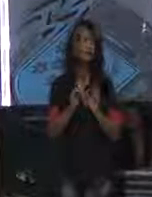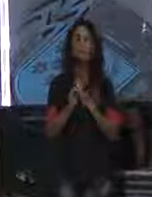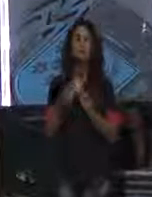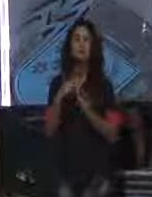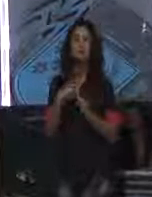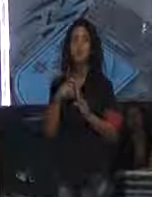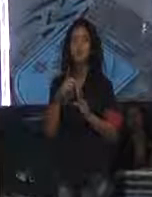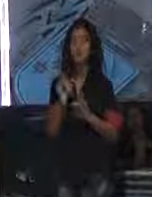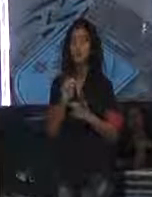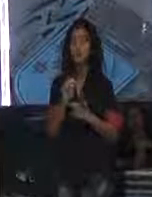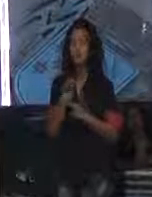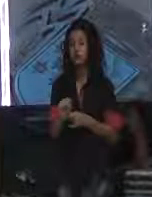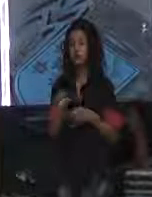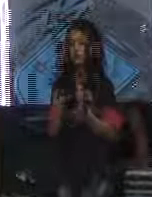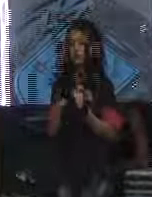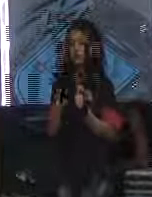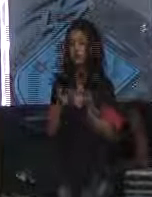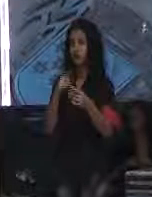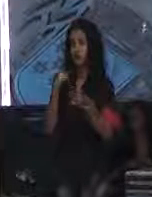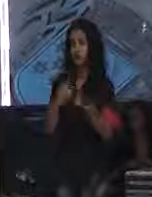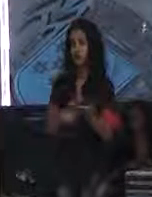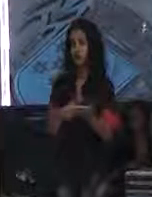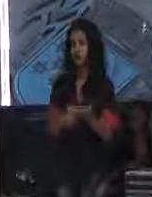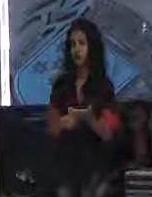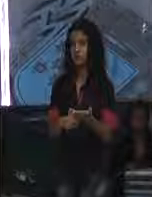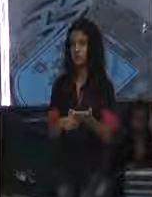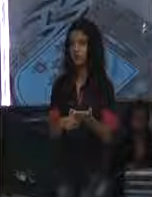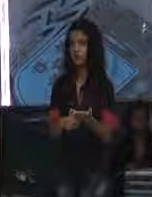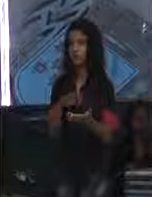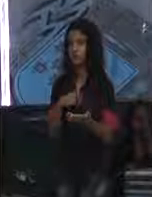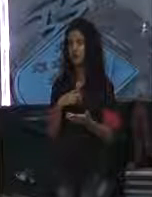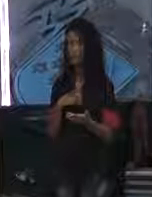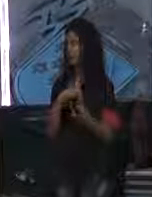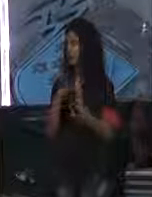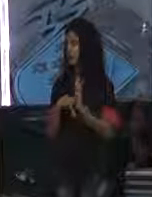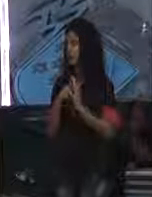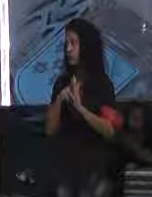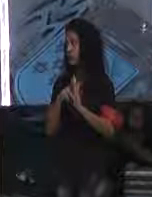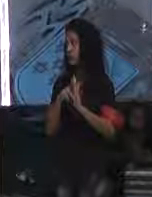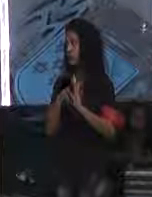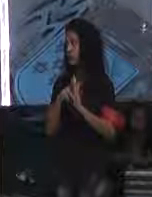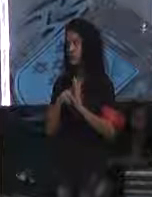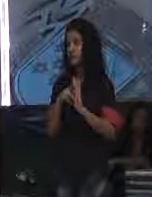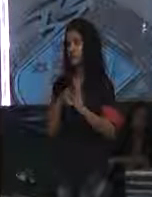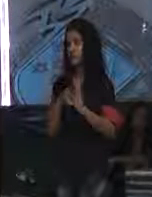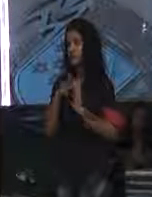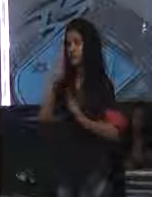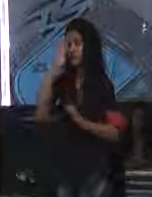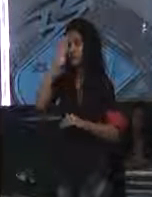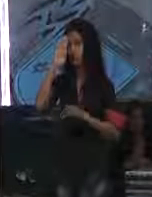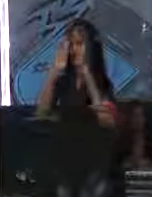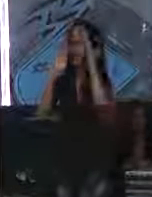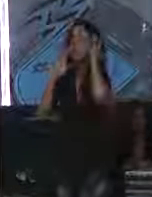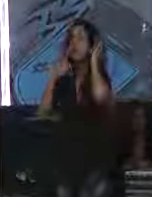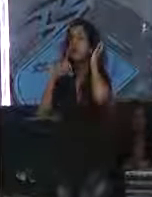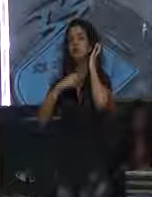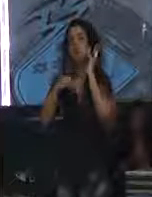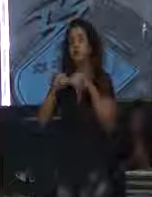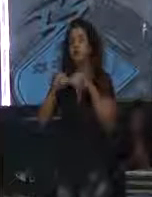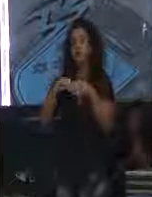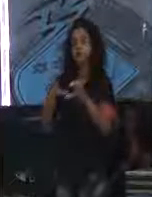cartão do SUS, como as marcações. Estamos trabalhando em projetos pilotos, como eu falei anteriormente, para agrupar em determinadas localidades para